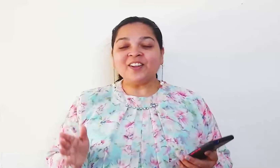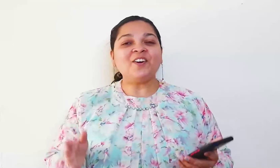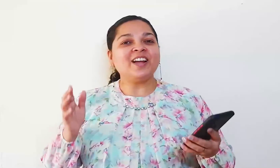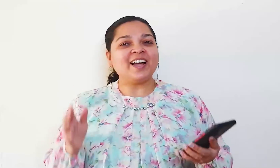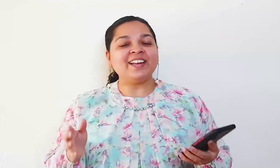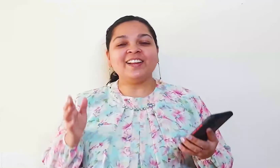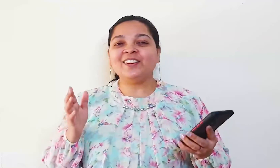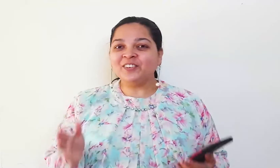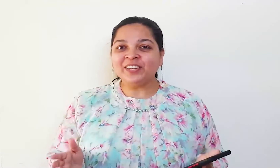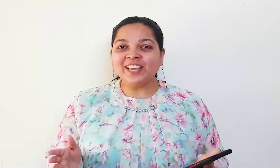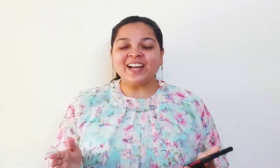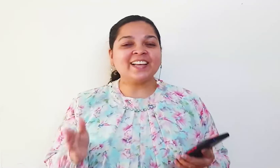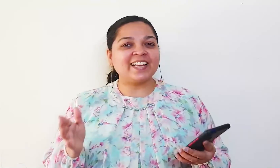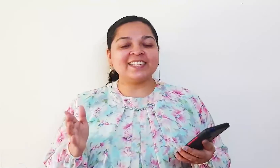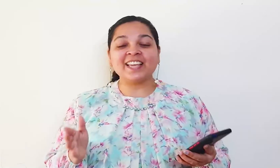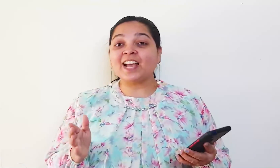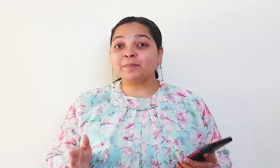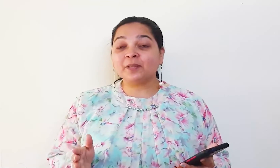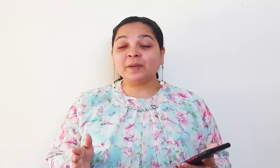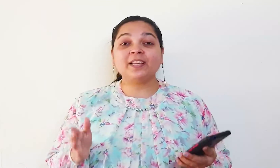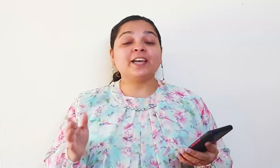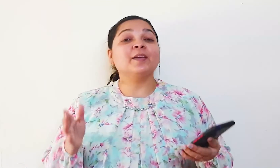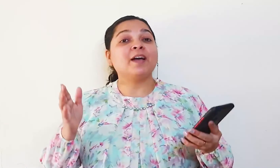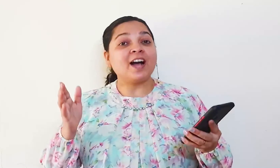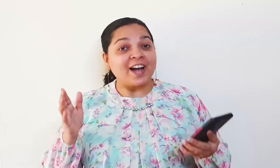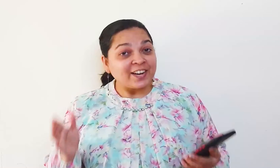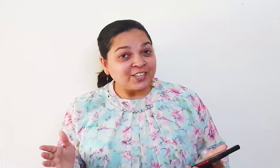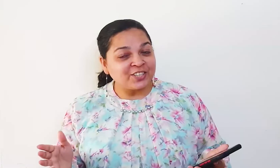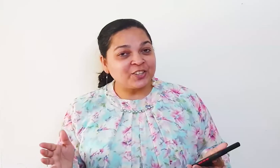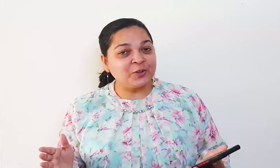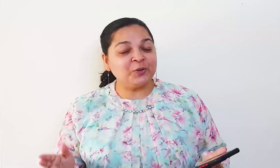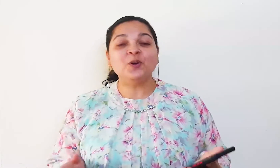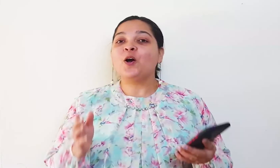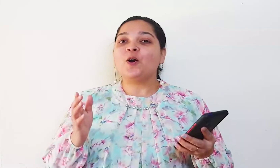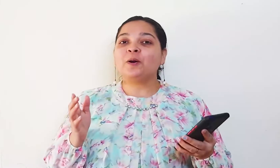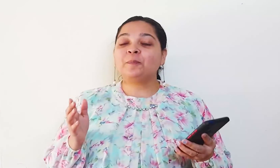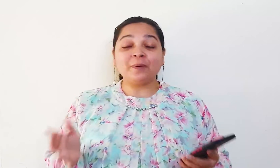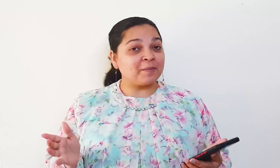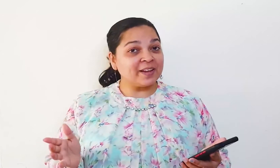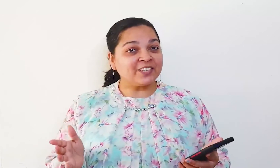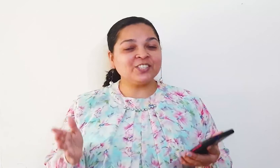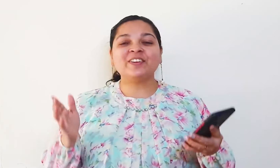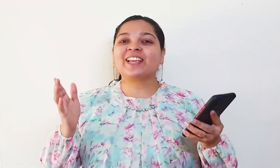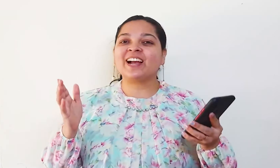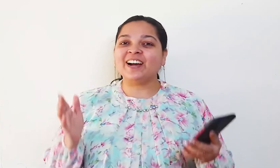प्रेज द लोर्ड हालेलुया कस्तो हुनुहुन्छ तपाईँहरू सबैजना भन्नुहोस् म